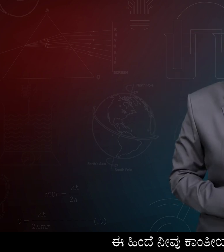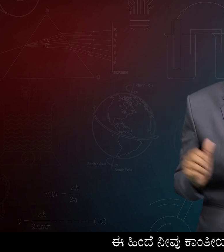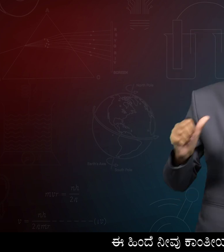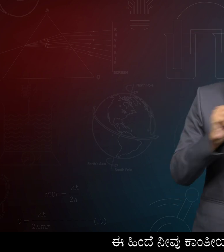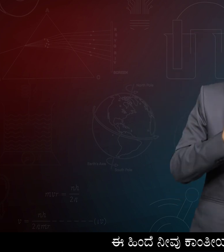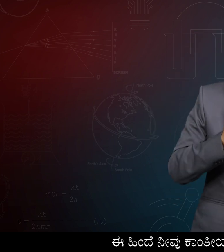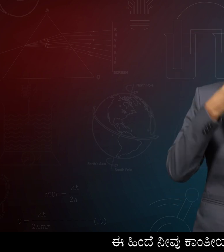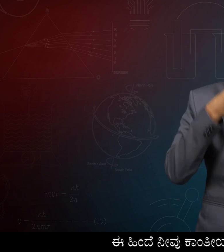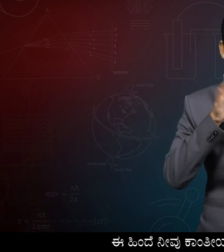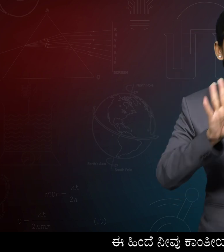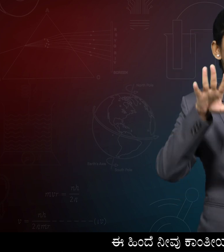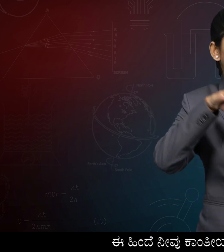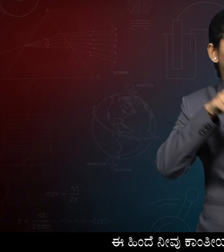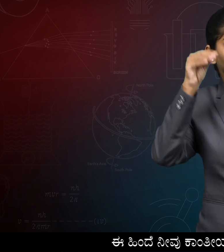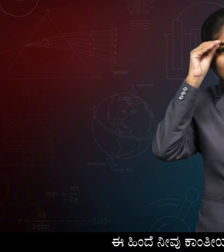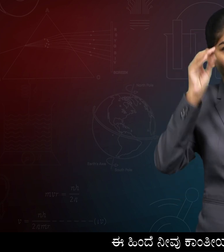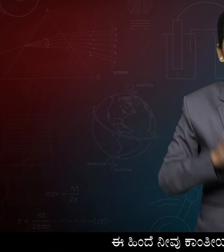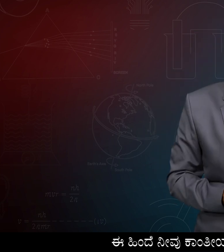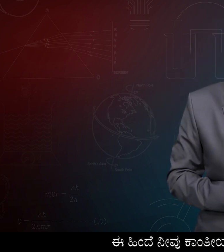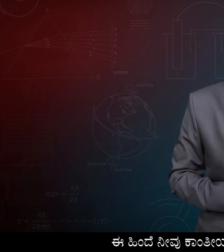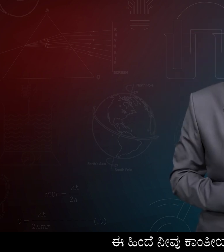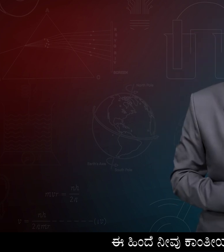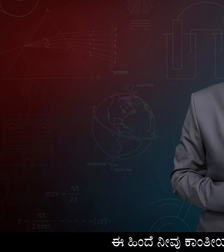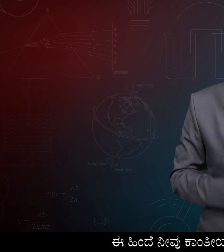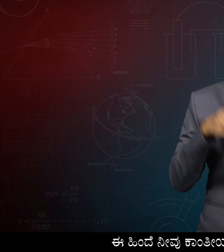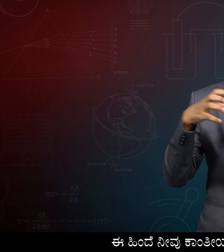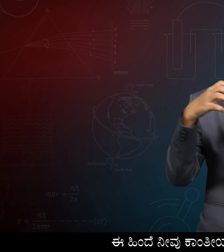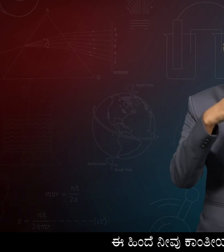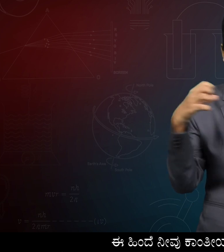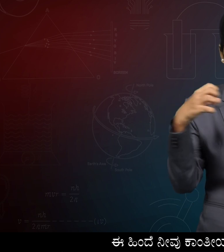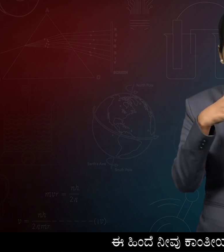ಈ ಹಿಂದೆ ನೀವು ಕಾಂತೀಯ ಕ್ಷೇತ್ರದ ದಿಕ್ಕುಗಳ ಬಗ್ಗೆ ಕಲಿತಿದ್ದೀರಿ.